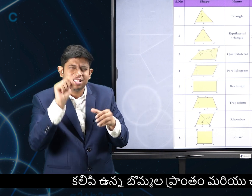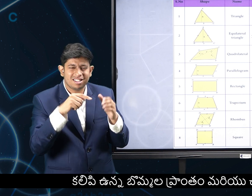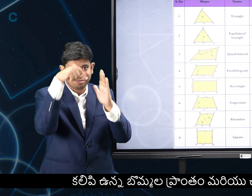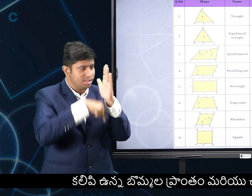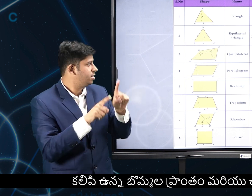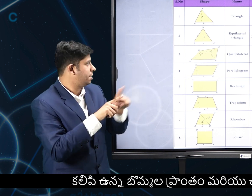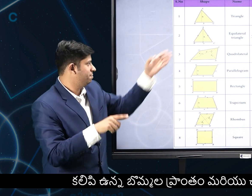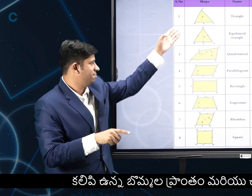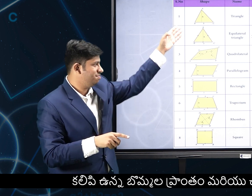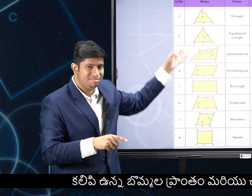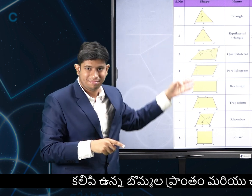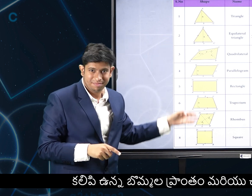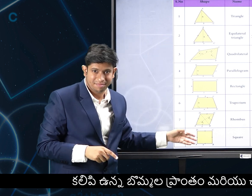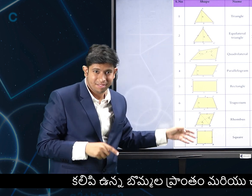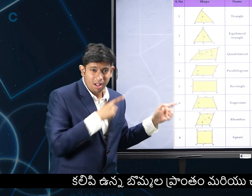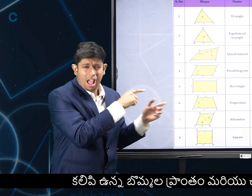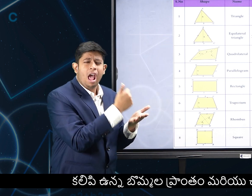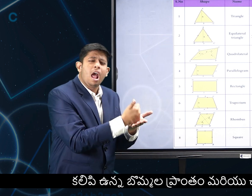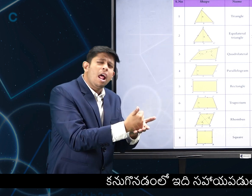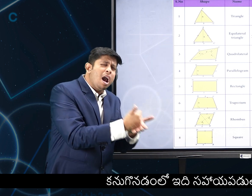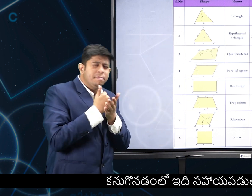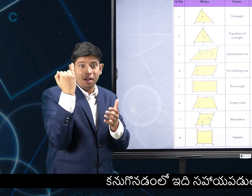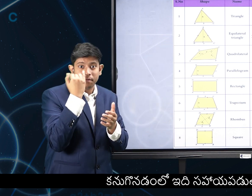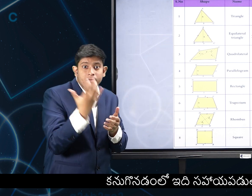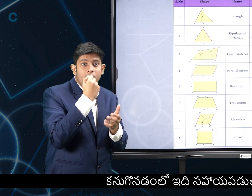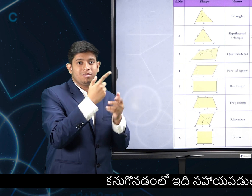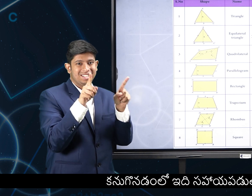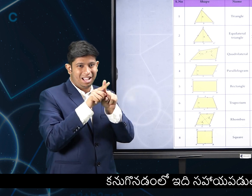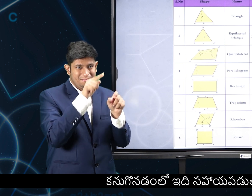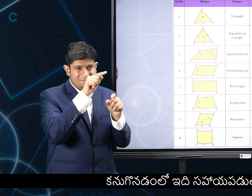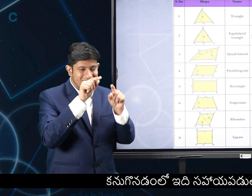ఉన్న బొమ్మల ప్రాంతం మరియు చుట్టుకొలతను కనుగొనడంలో ఇది సహాయపడుతుంది.